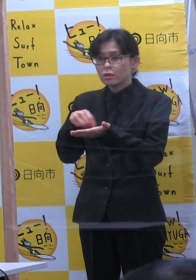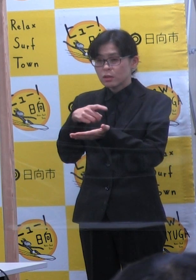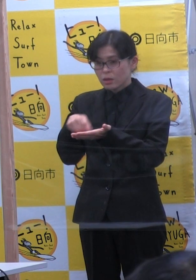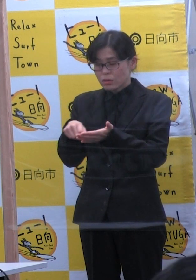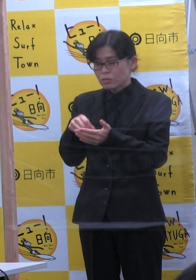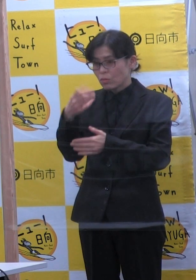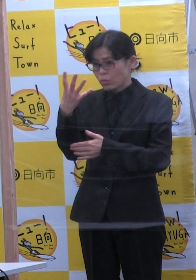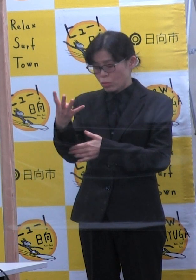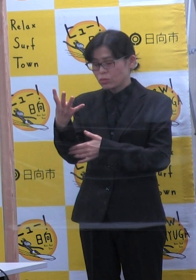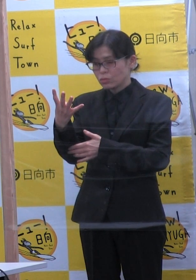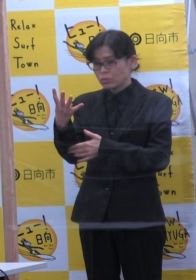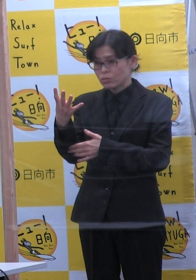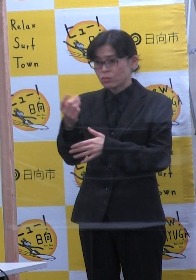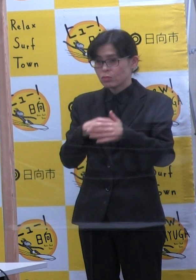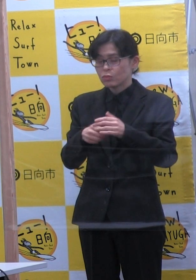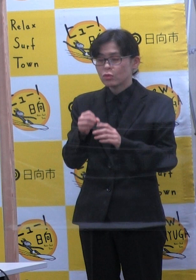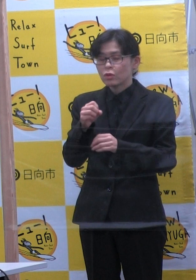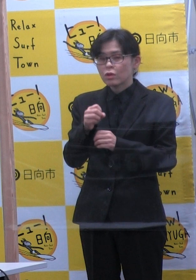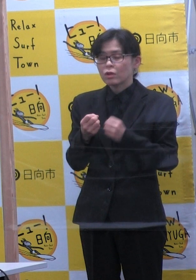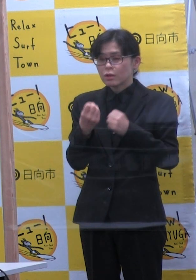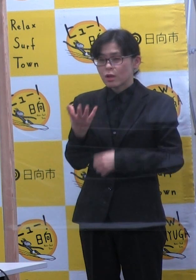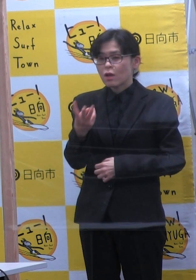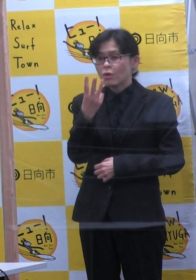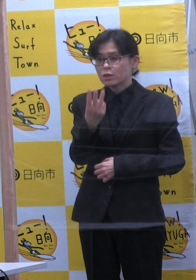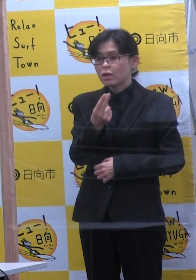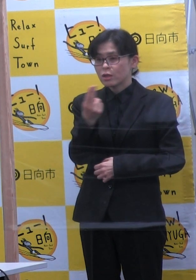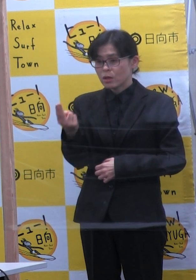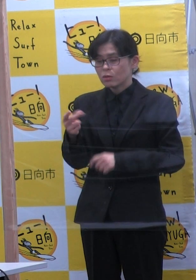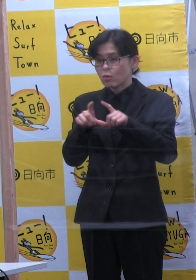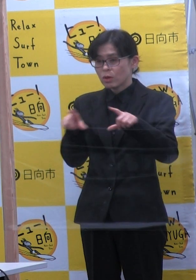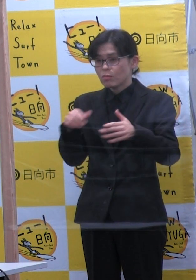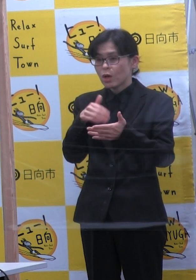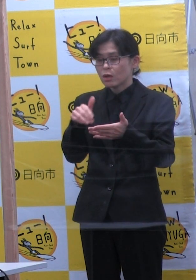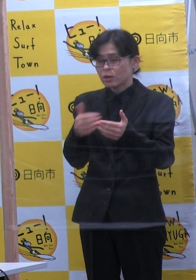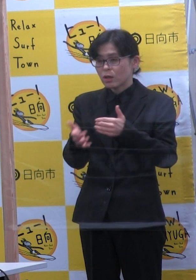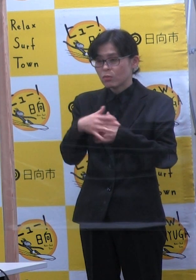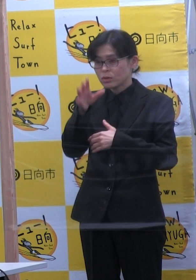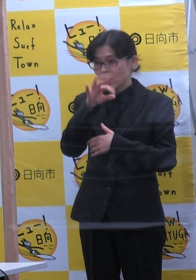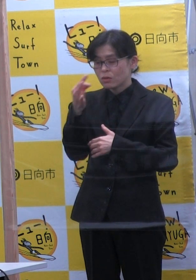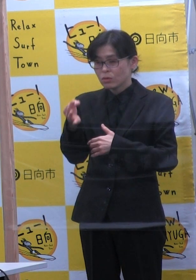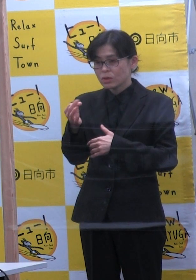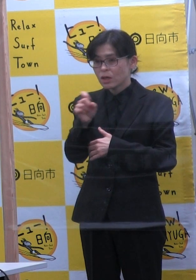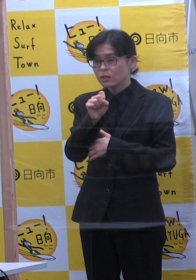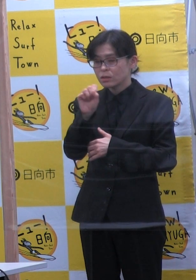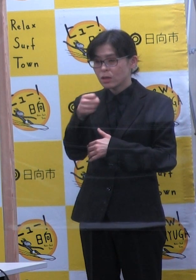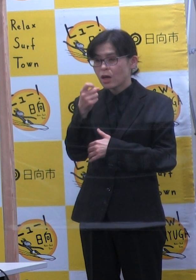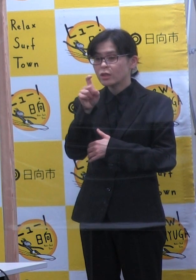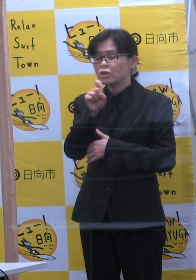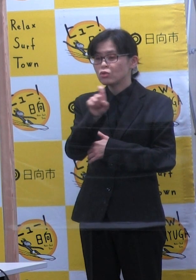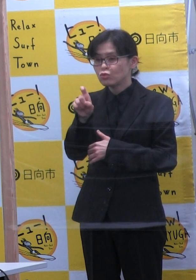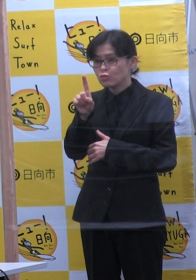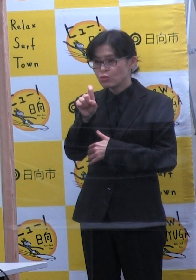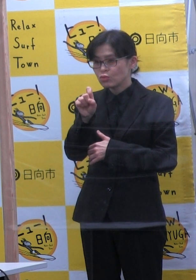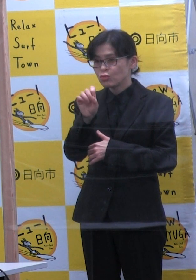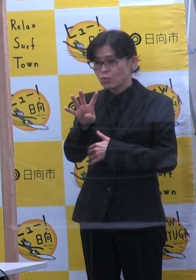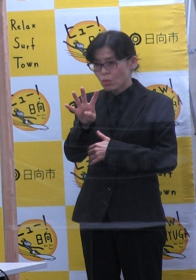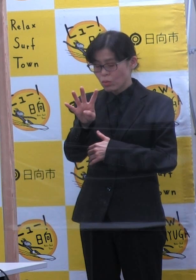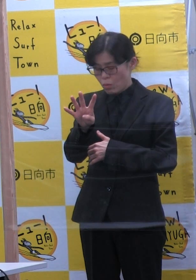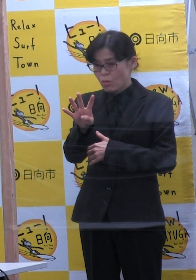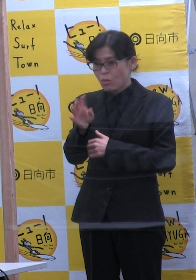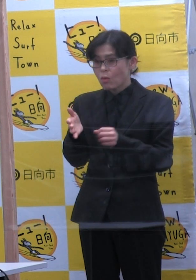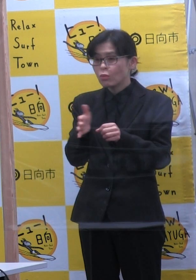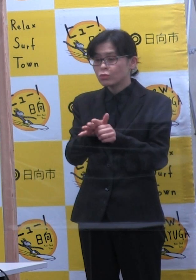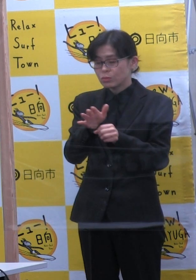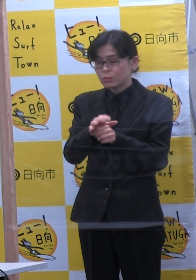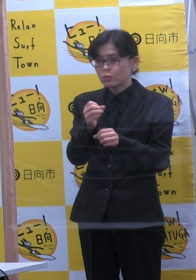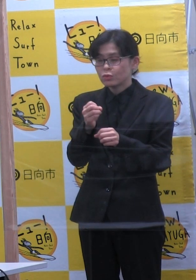件、令和3年度一般会計補正予算第14号を含む令和3